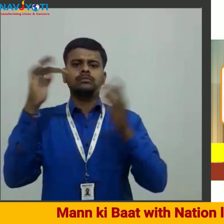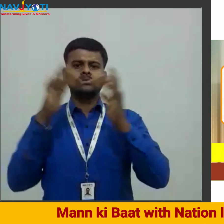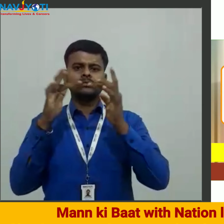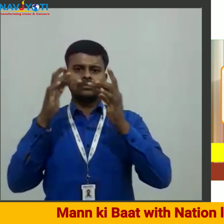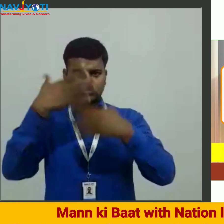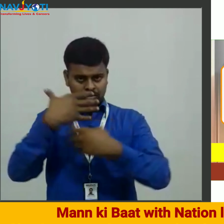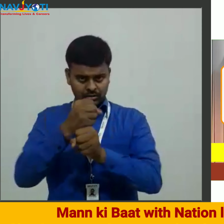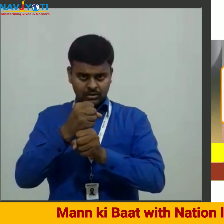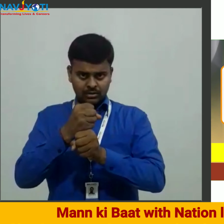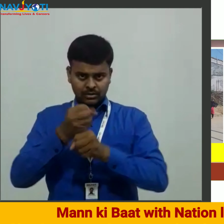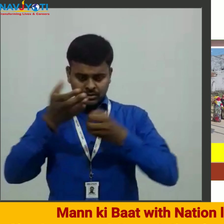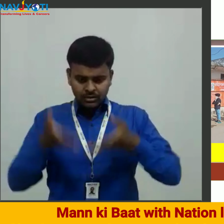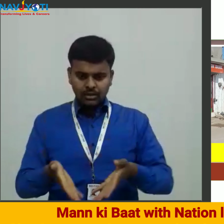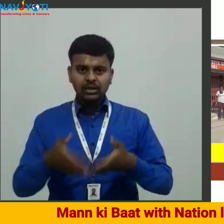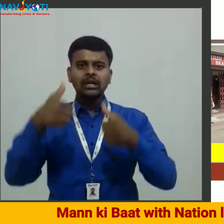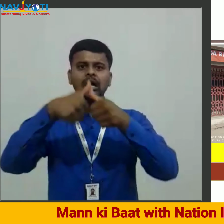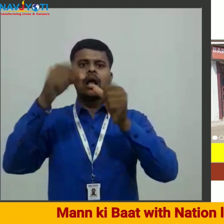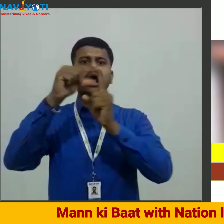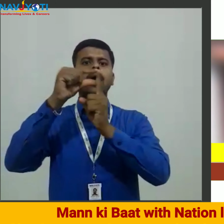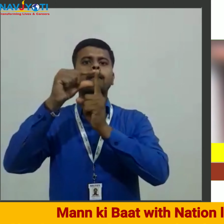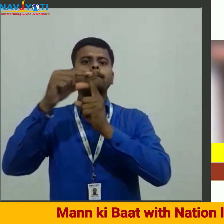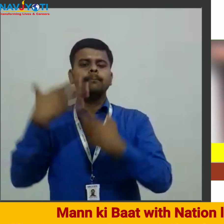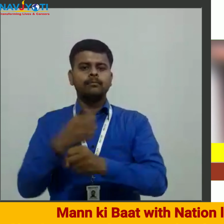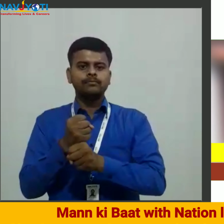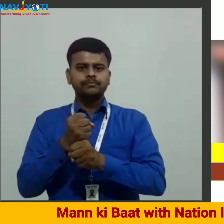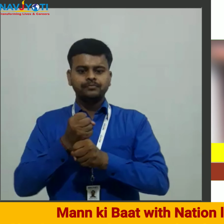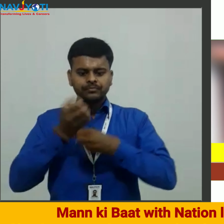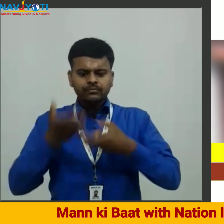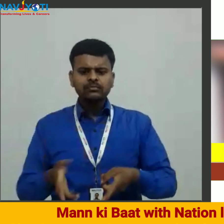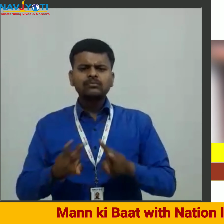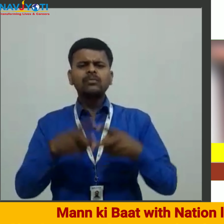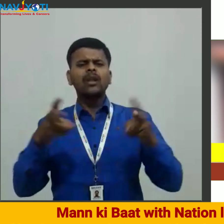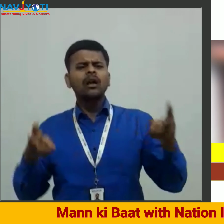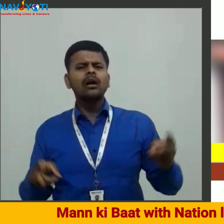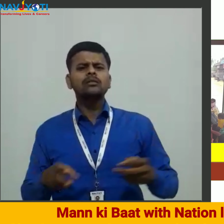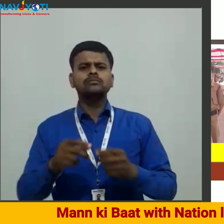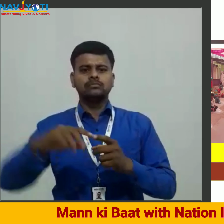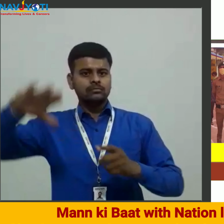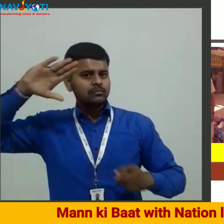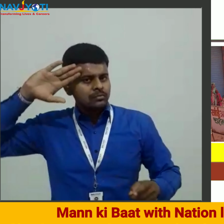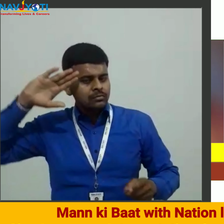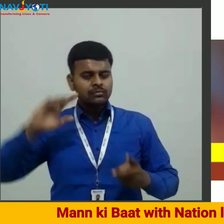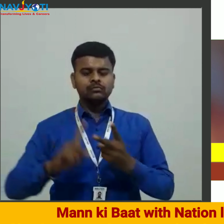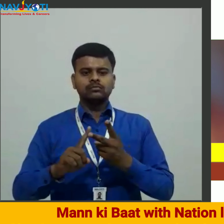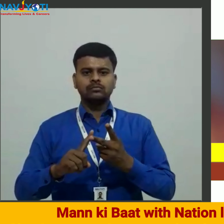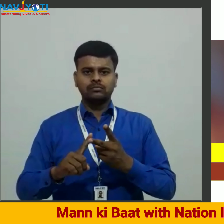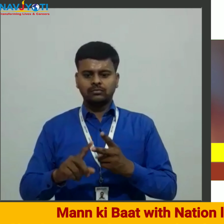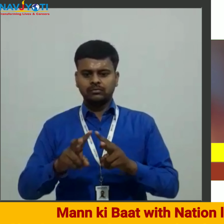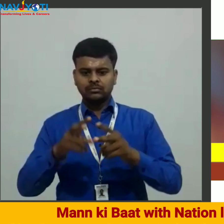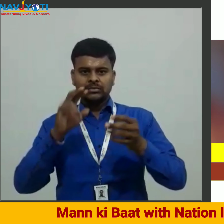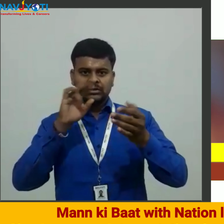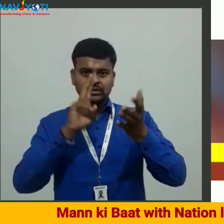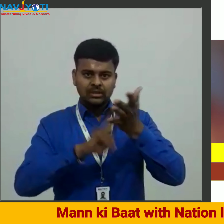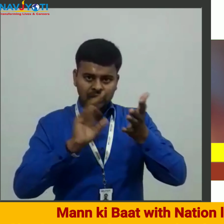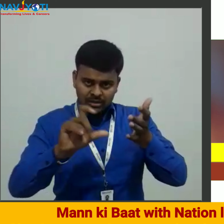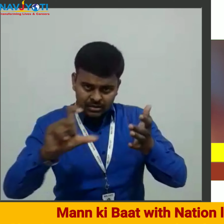covidwarriors.gov.in। सरकार ने इस प्लेटफॉर्म के माध्यम से तमाम सामाजिक संस्थाओं के